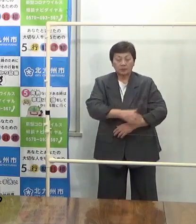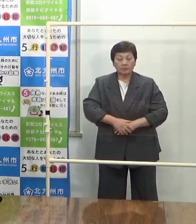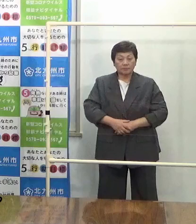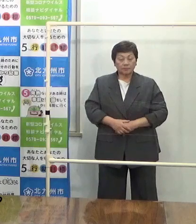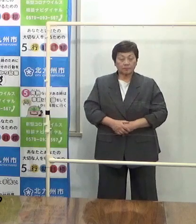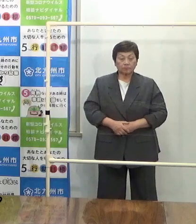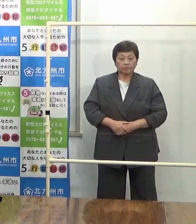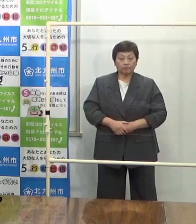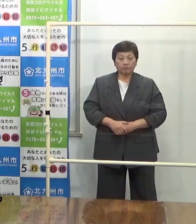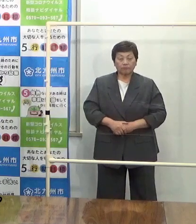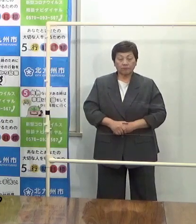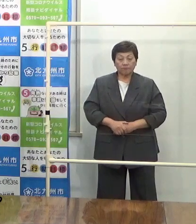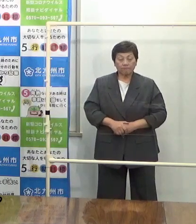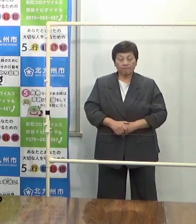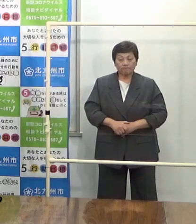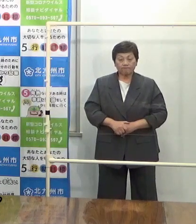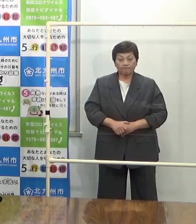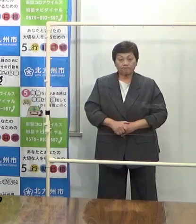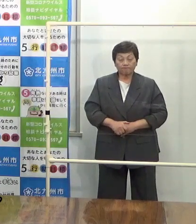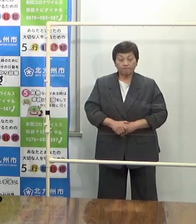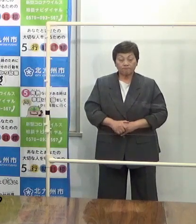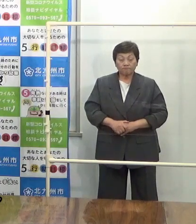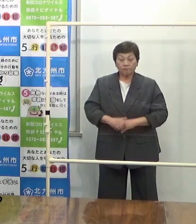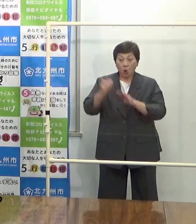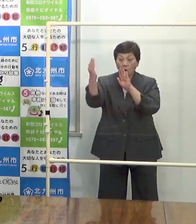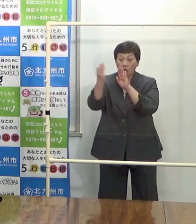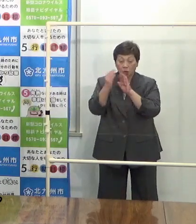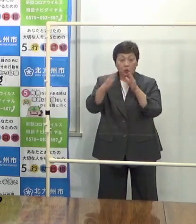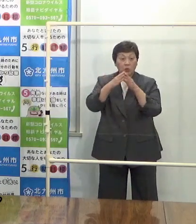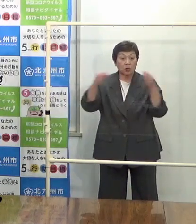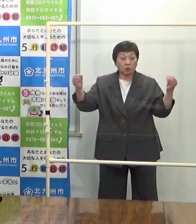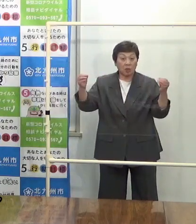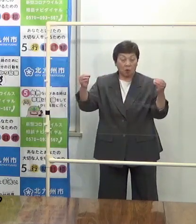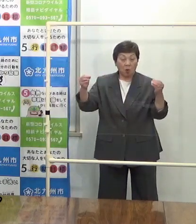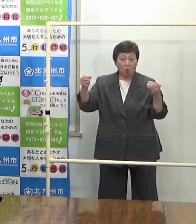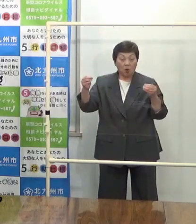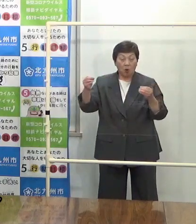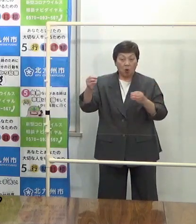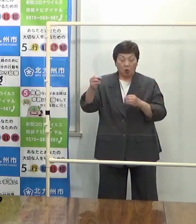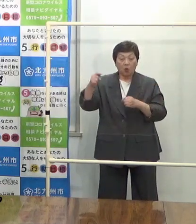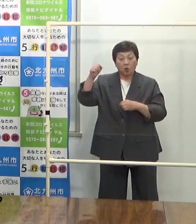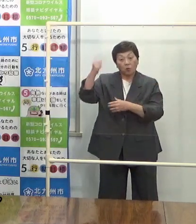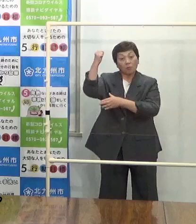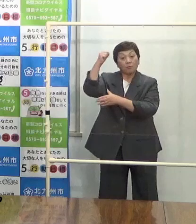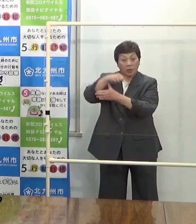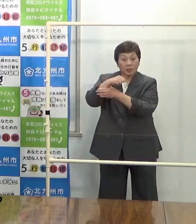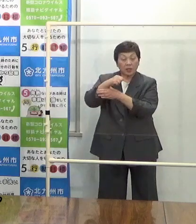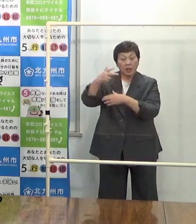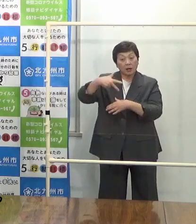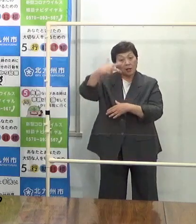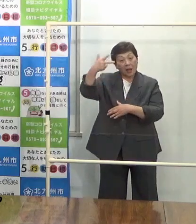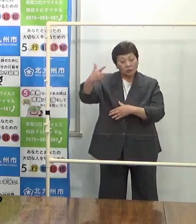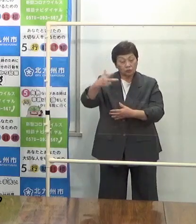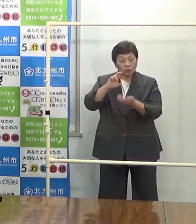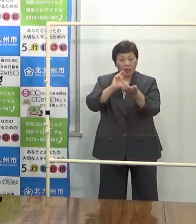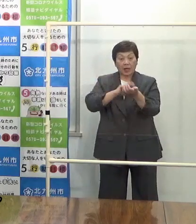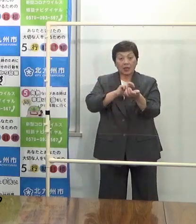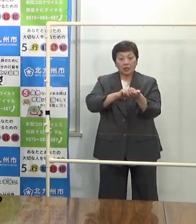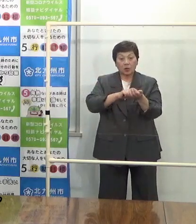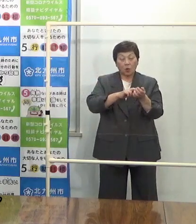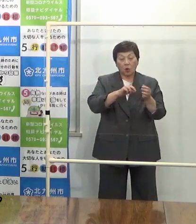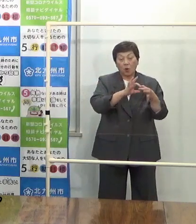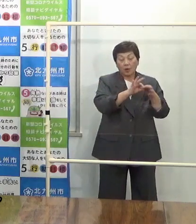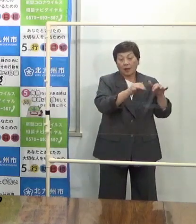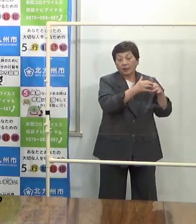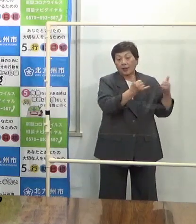。いよいよ日本でもワクチンが承認をされて、来週から医療従事者のワクチンの接